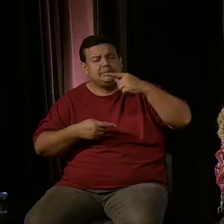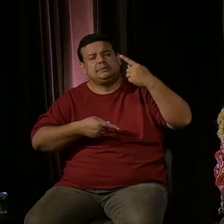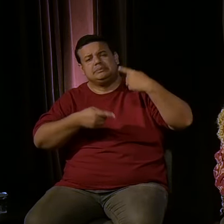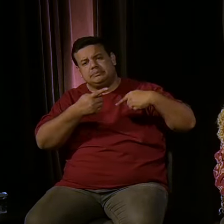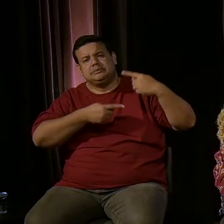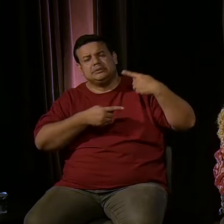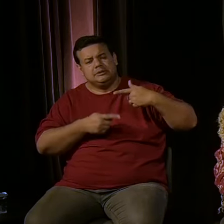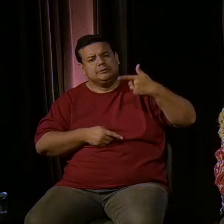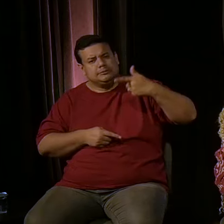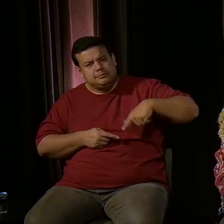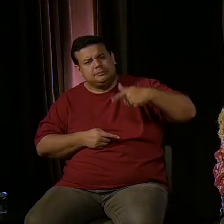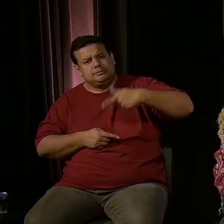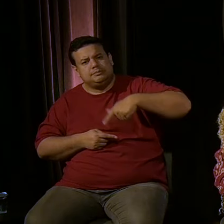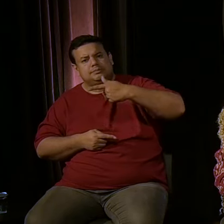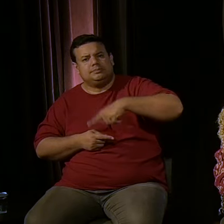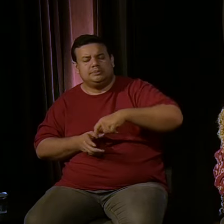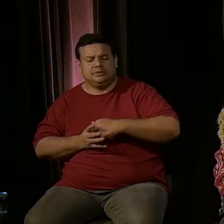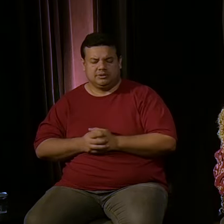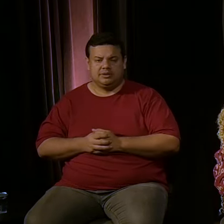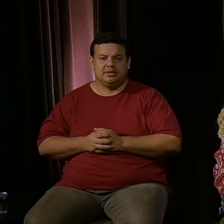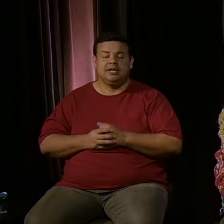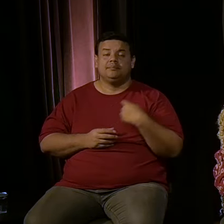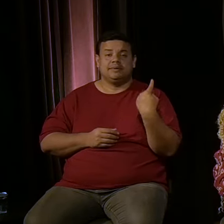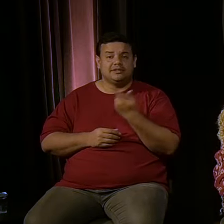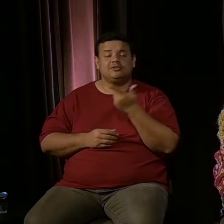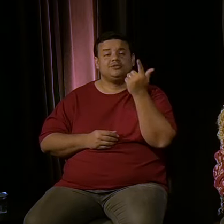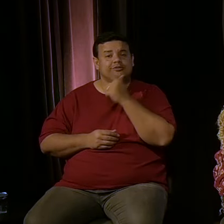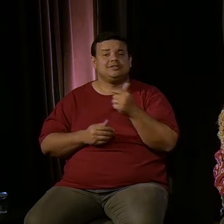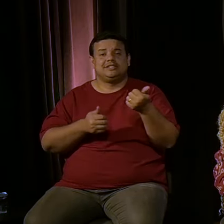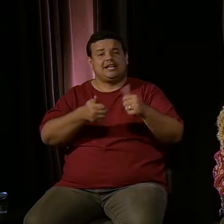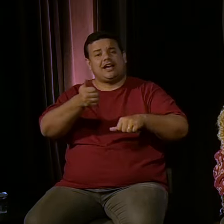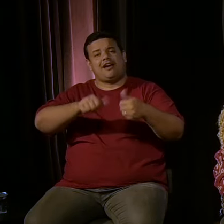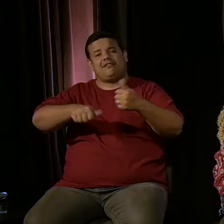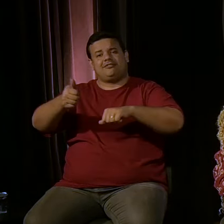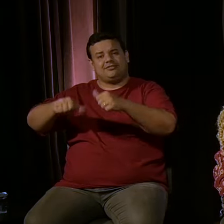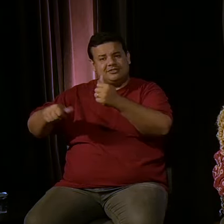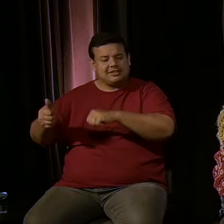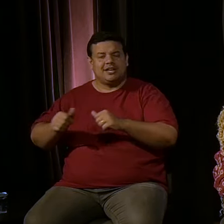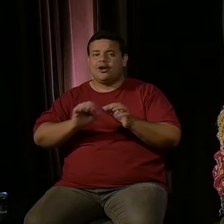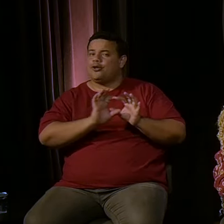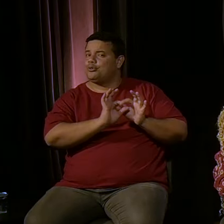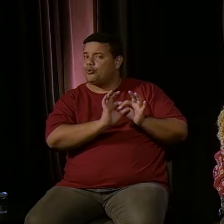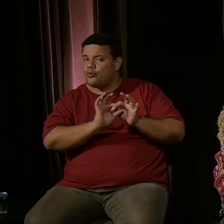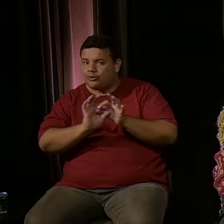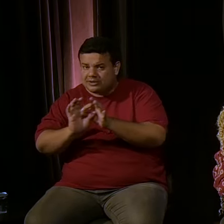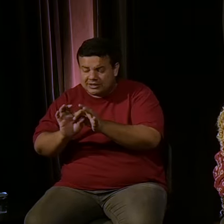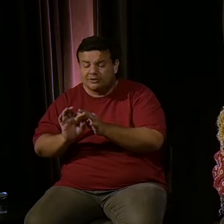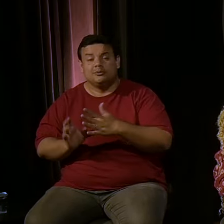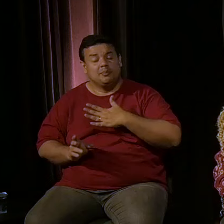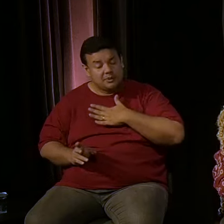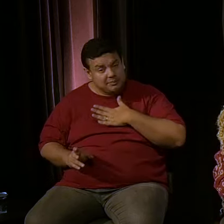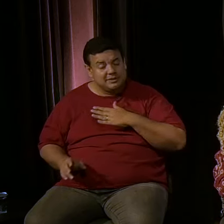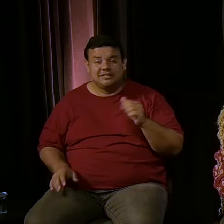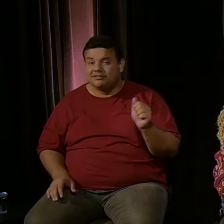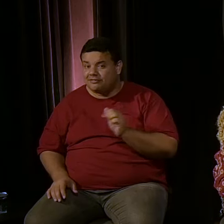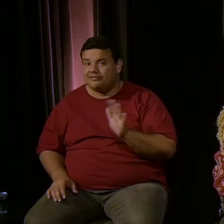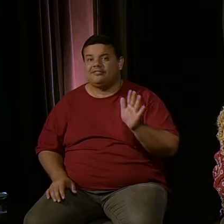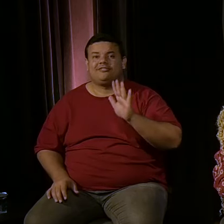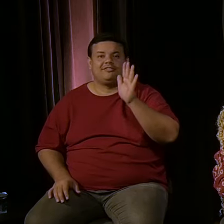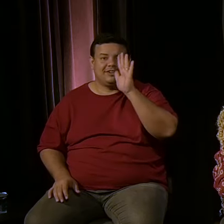constantemente, mas a gente teria condições de avaliar no contexto. Isso, para mim, seria muito enriquecedor se a